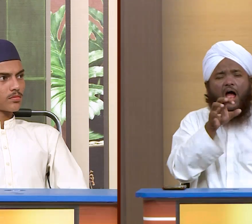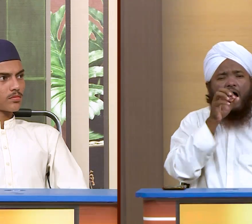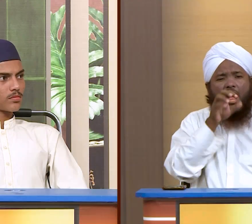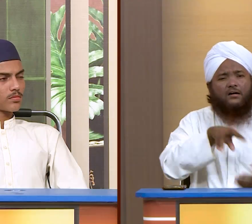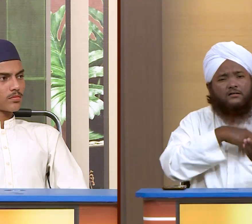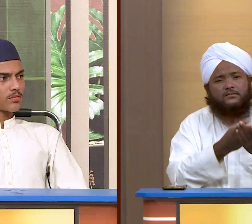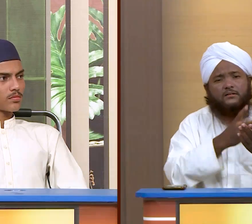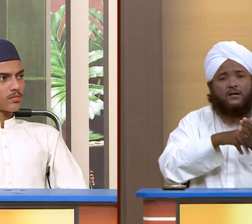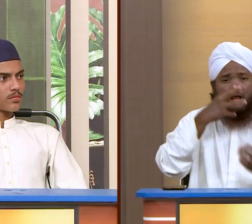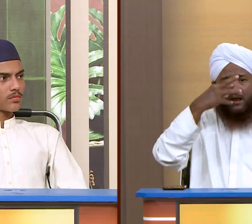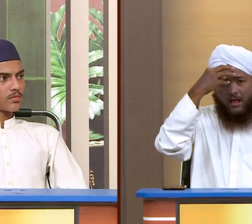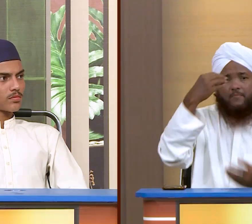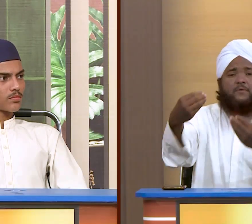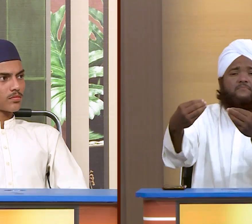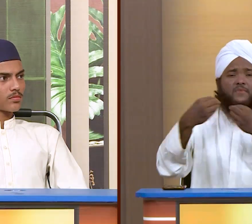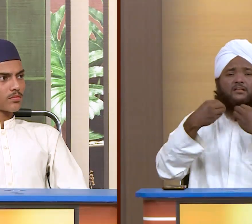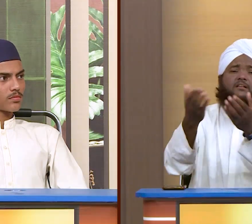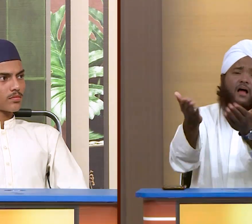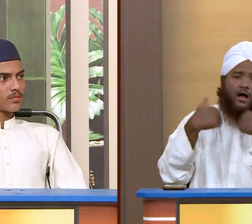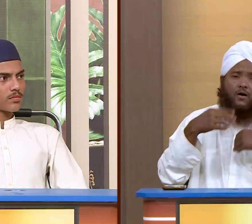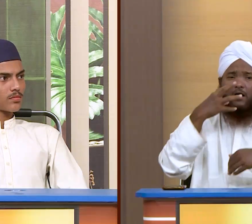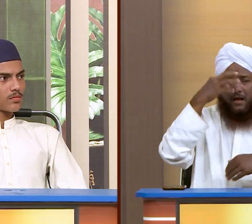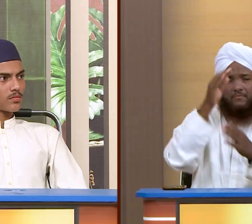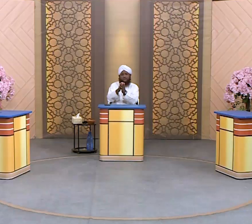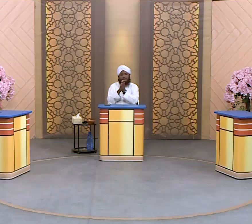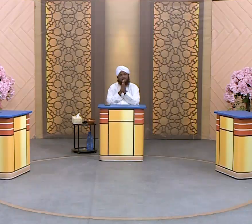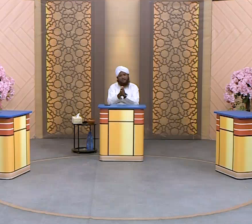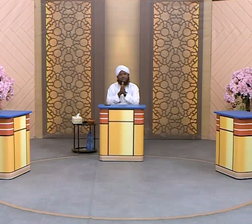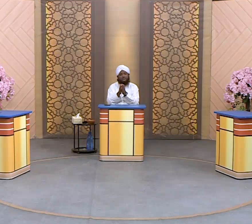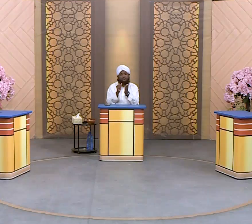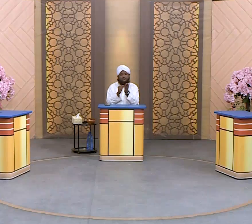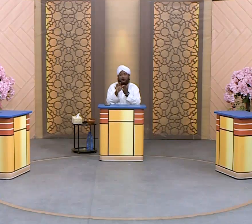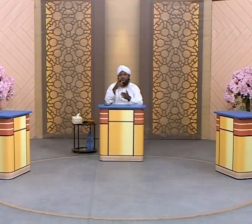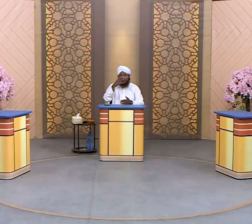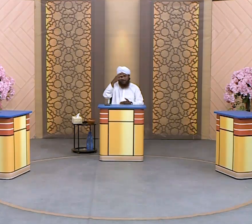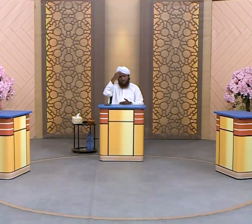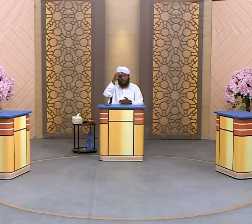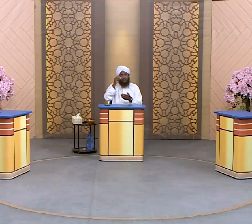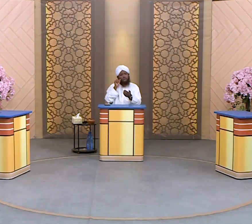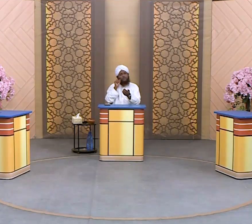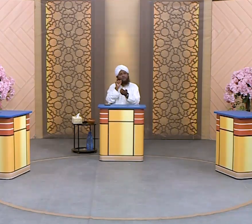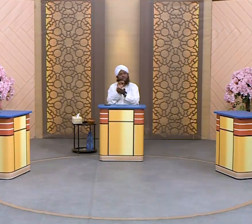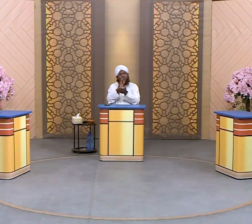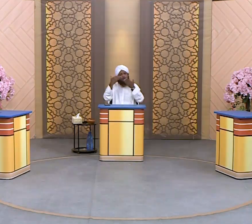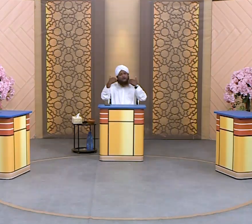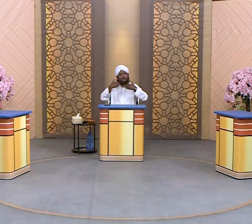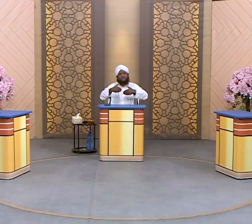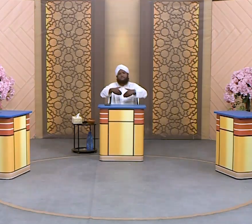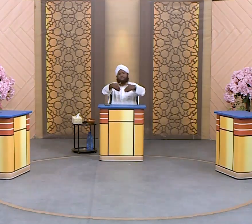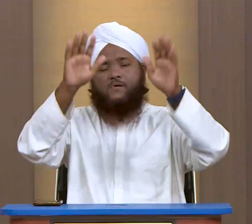اپنی ماں کو پکار پکار کر معافی مانگتا رہا، لیکن ماں بہت دور جا چکی تھی۔ کچھ